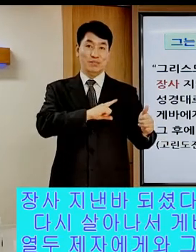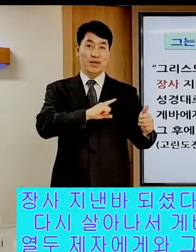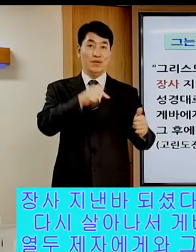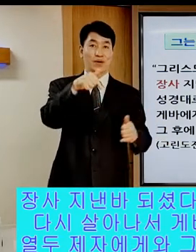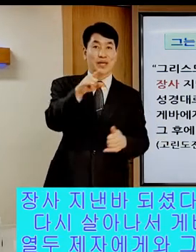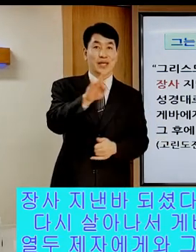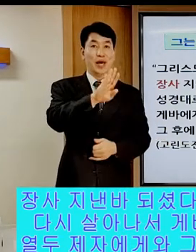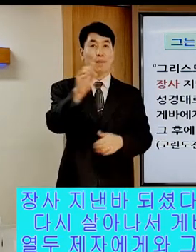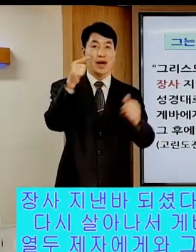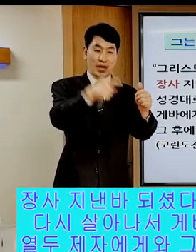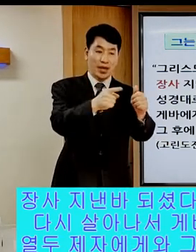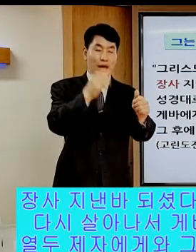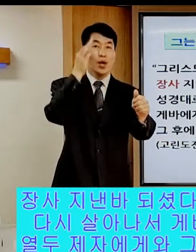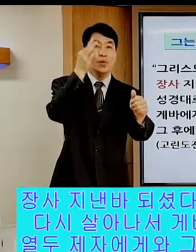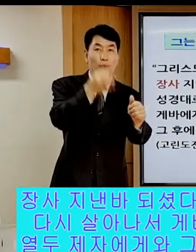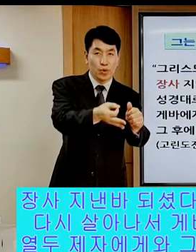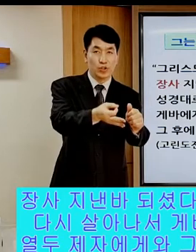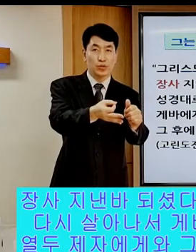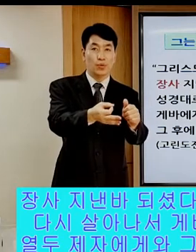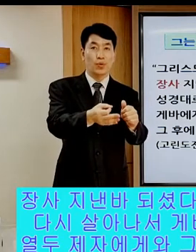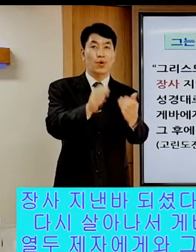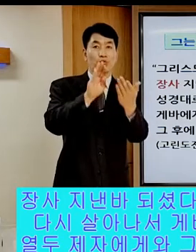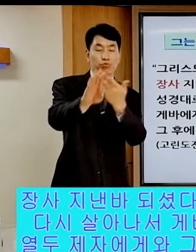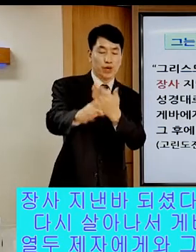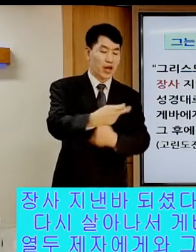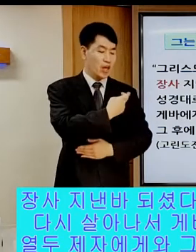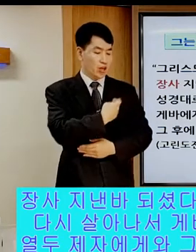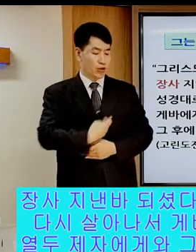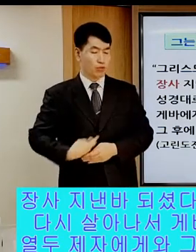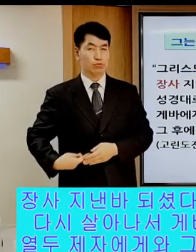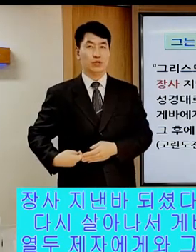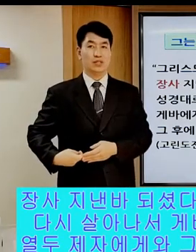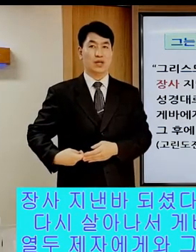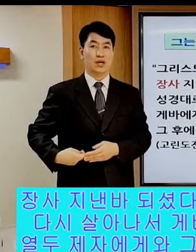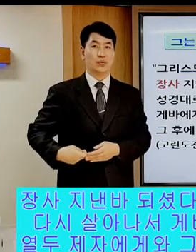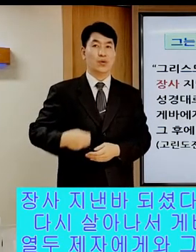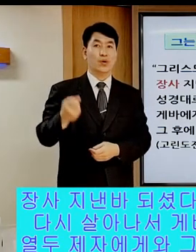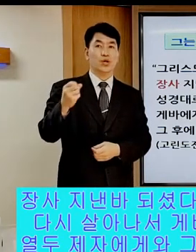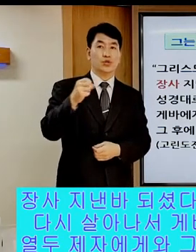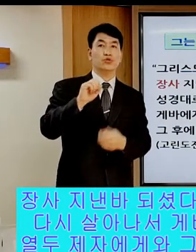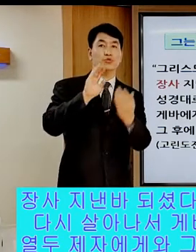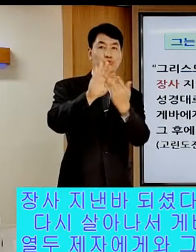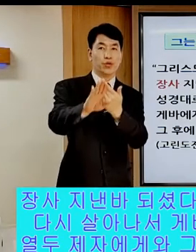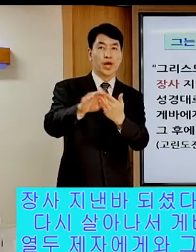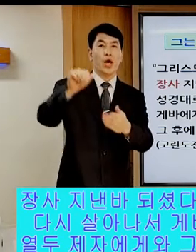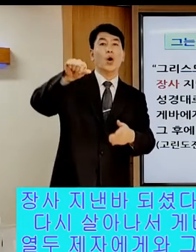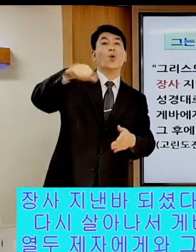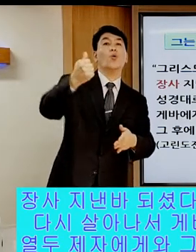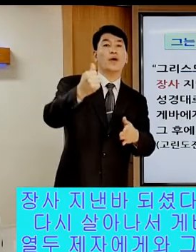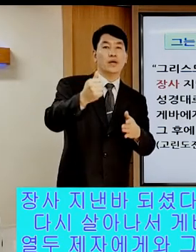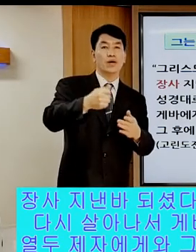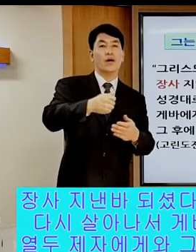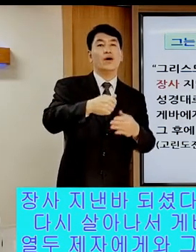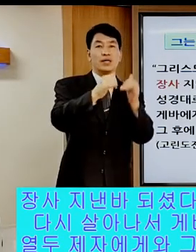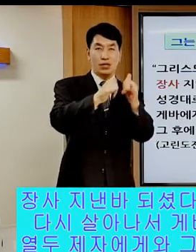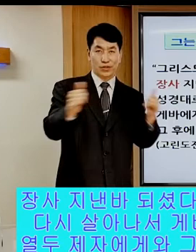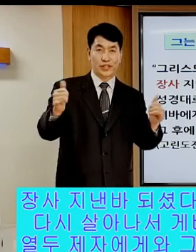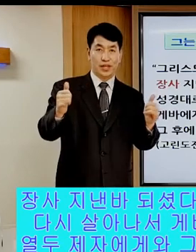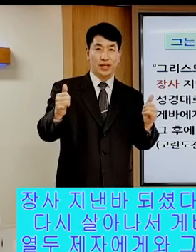사람이네요. 게바에게 보이시고 후에 12제자하고 그 후에 500여